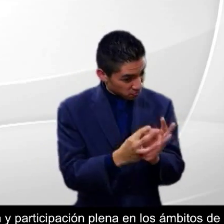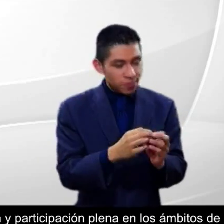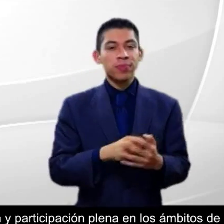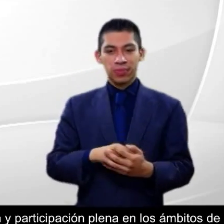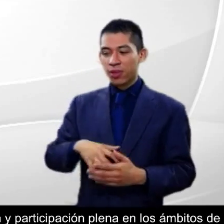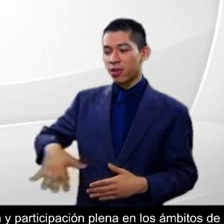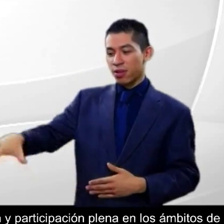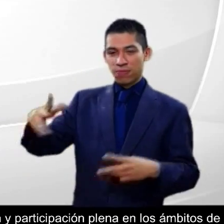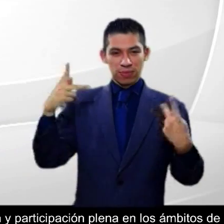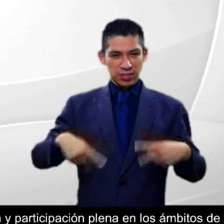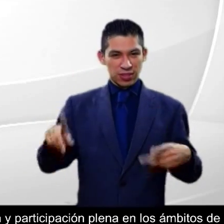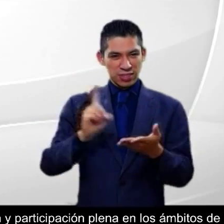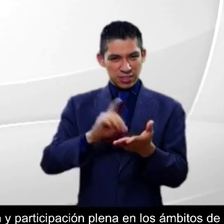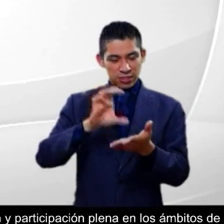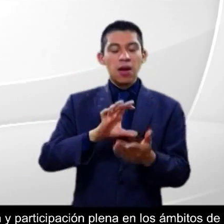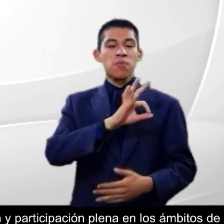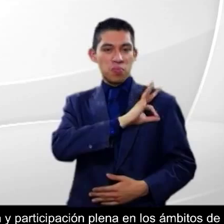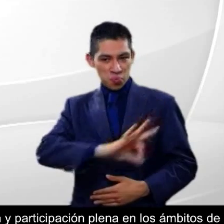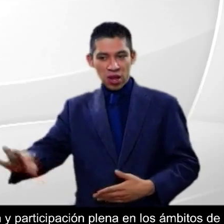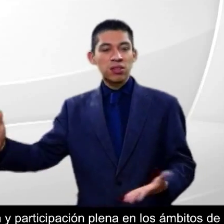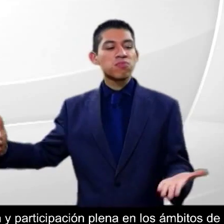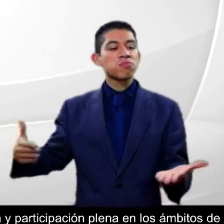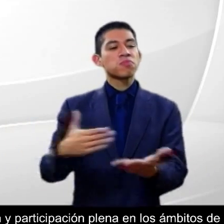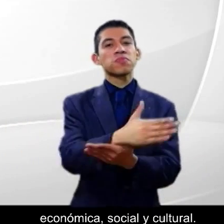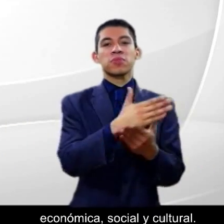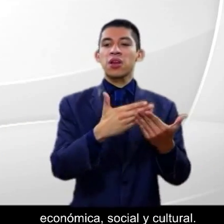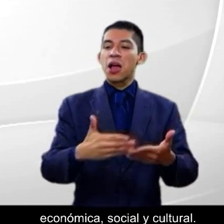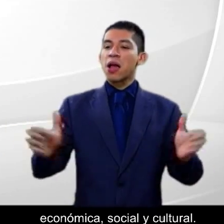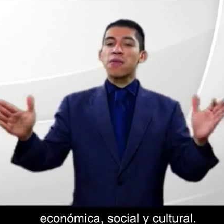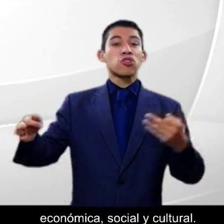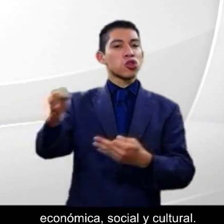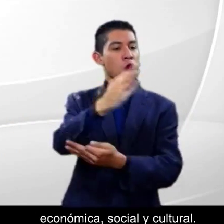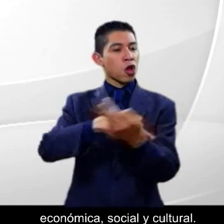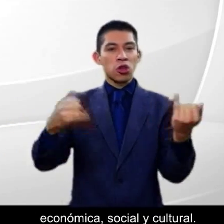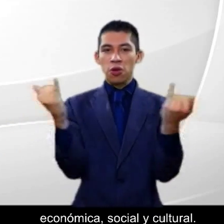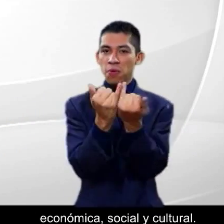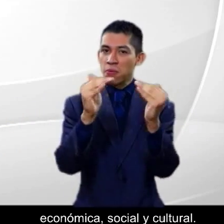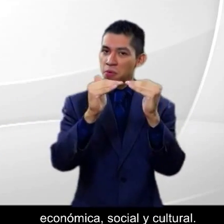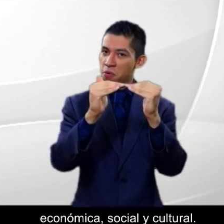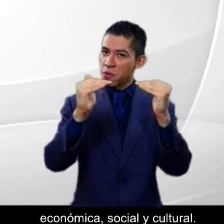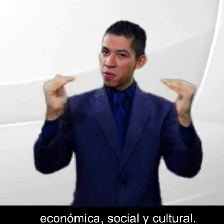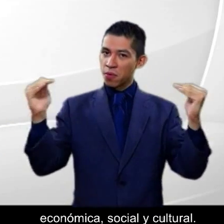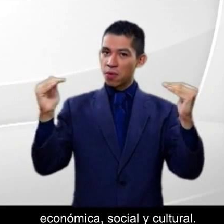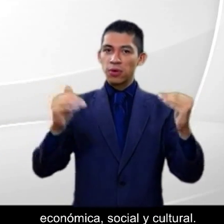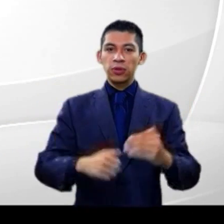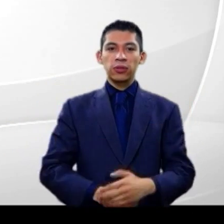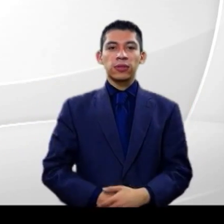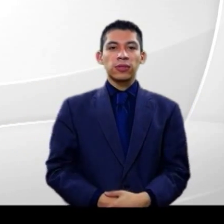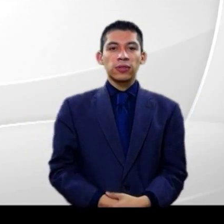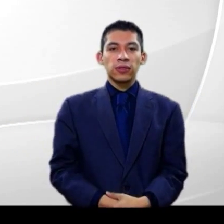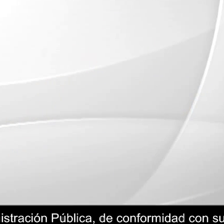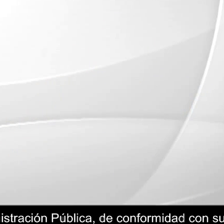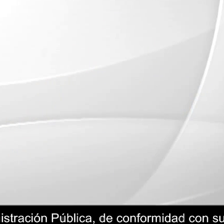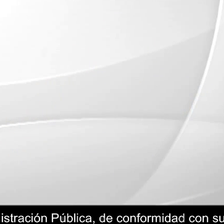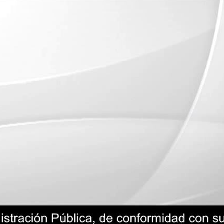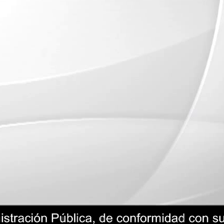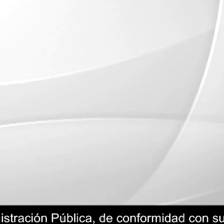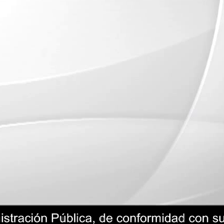Participación plena en los ámbitos de la vida política, económica, social y cultural La administración